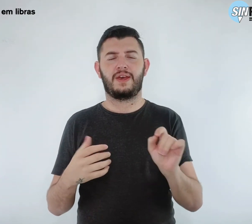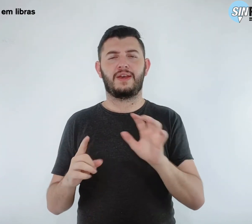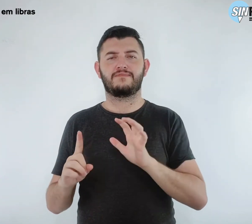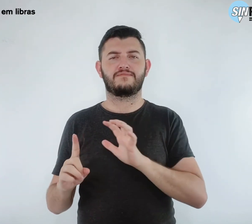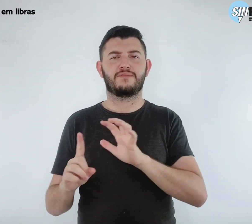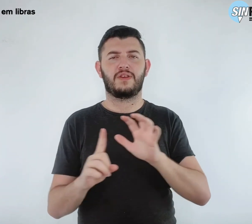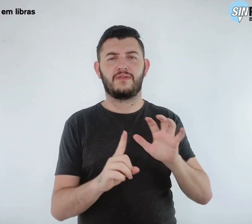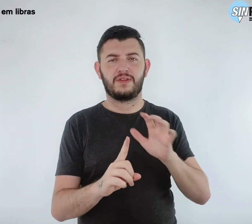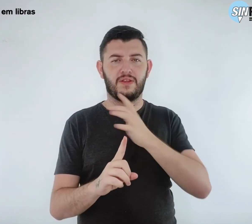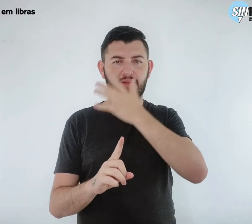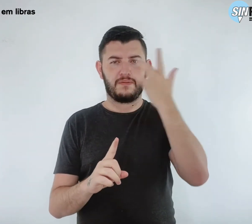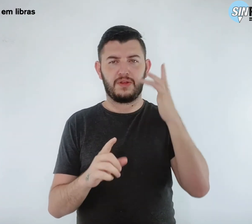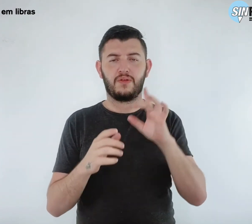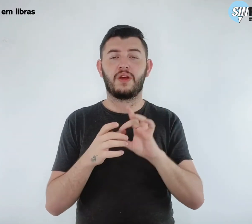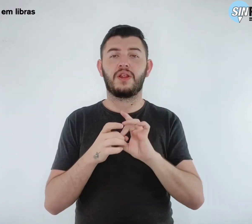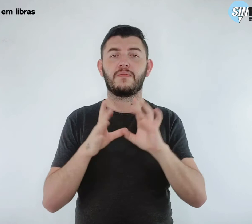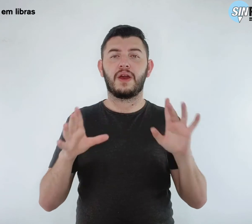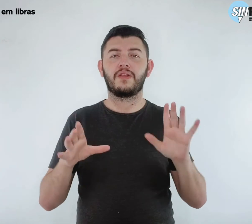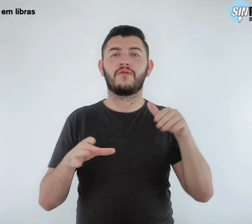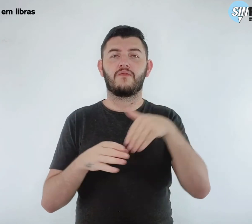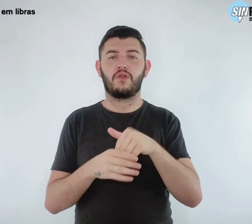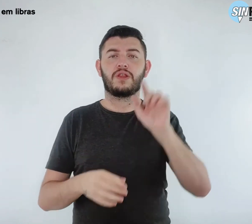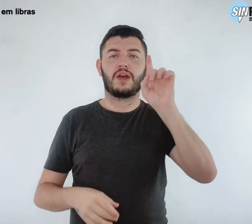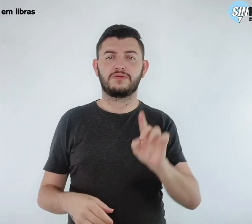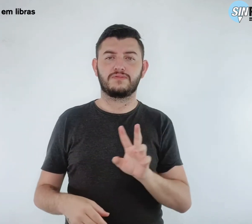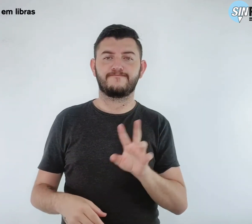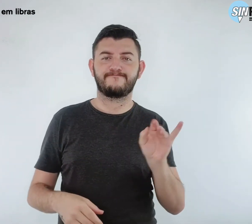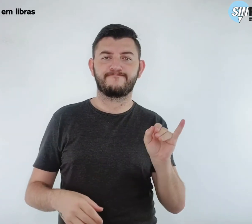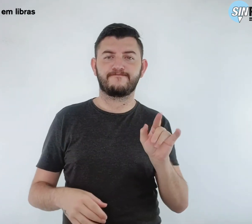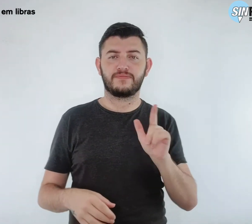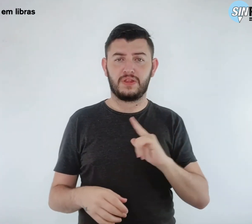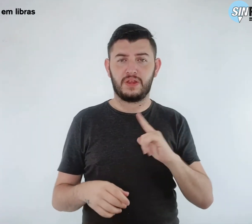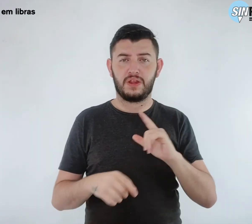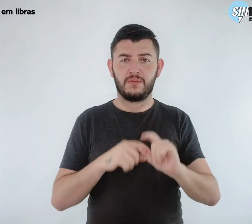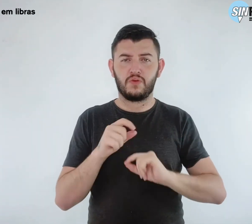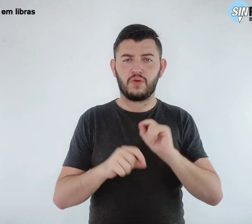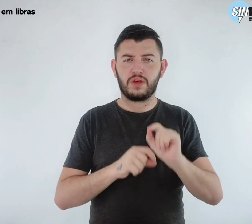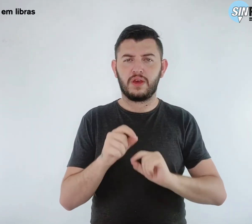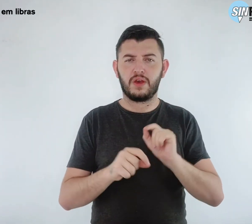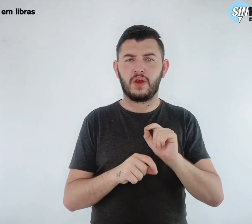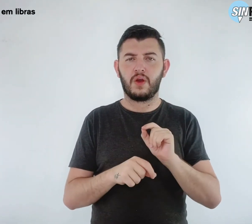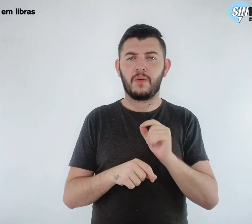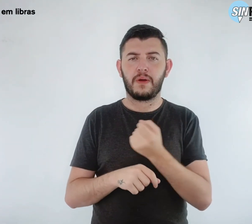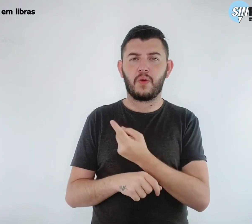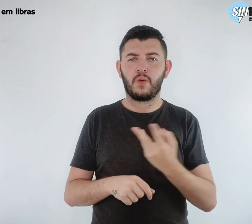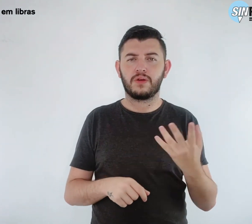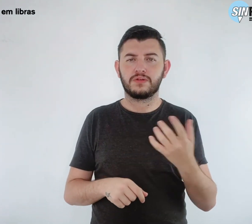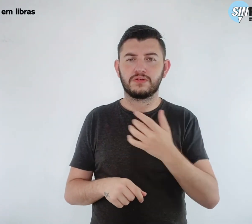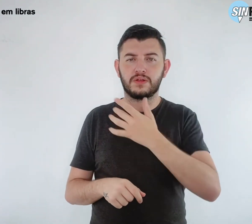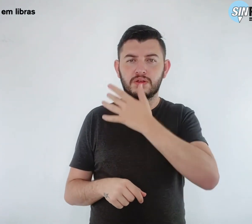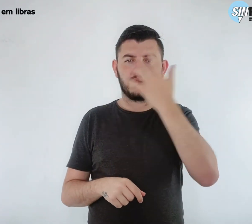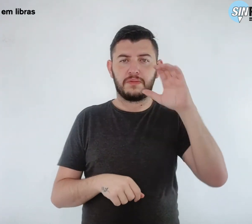de intervenção dos libertos no direito de votar. teremos uma massa imensa de